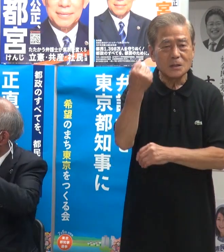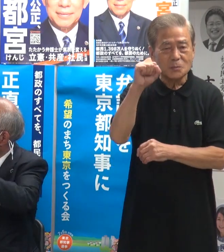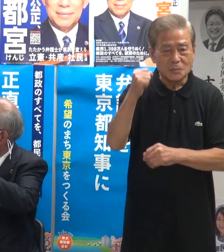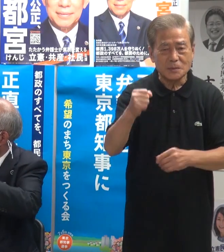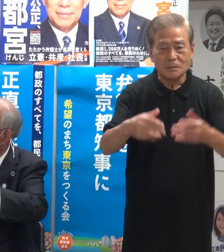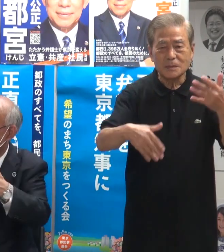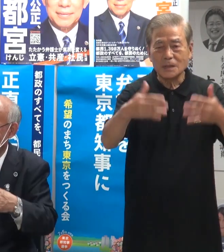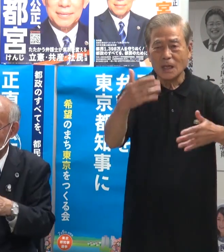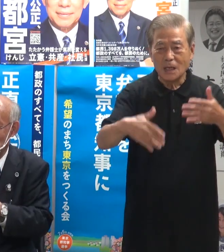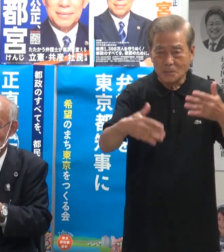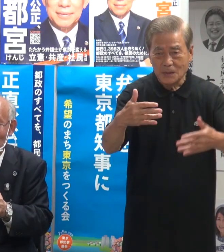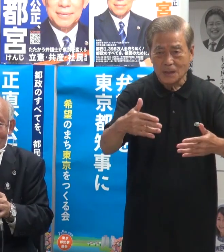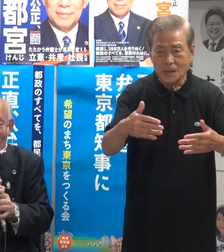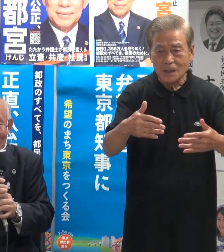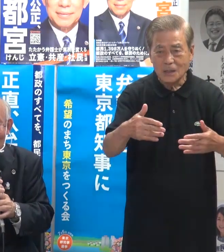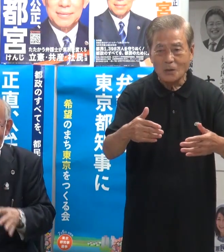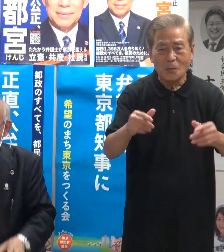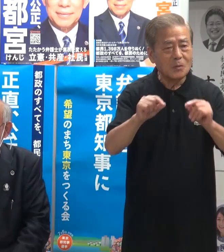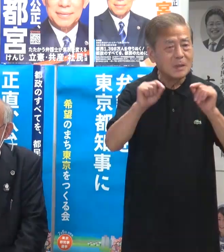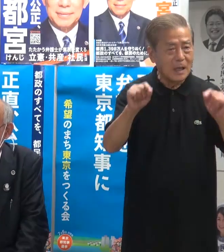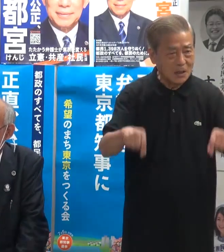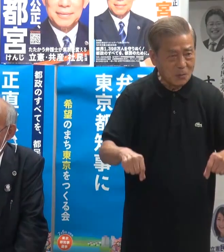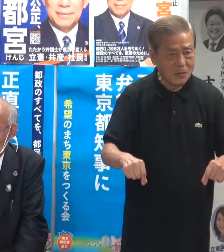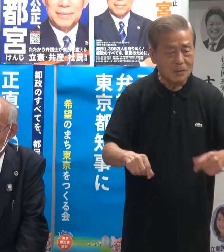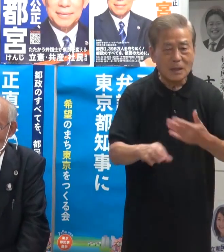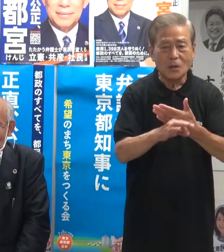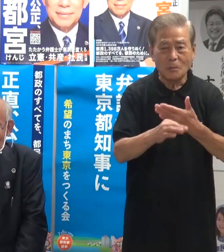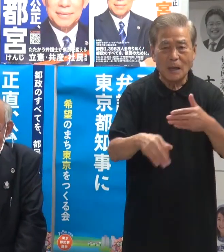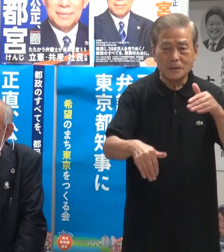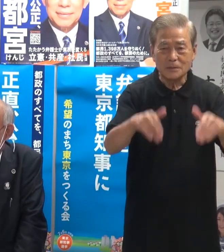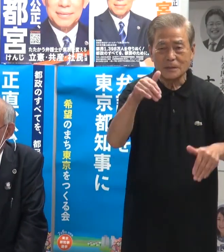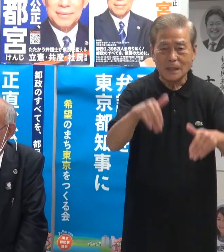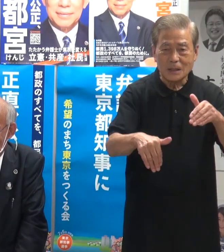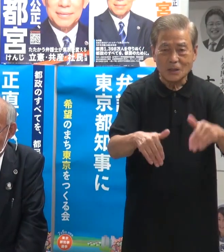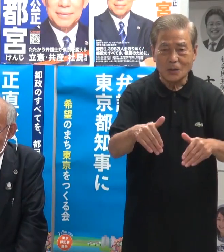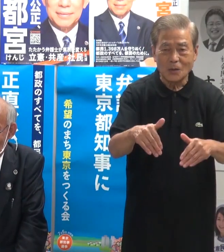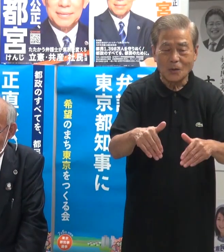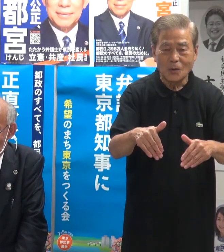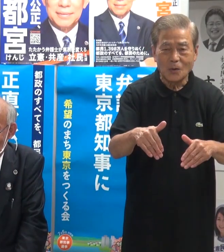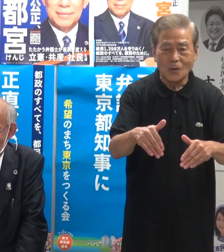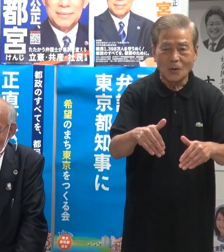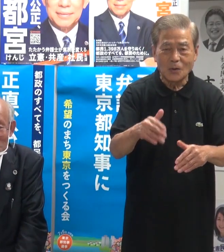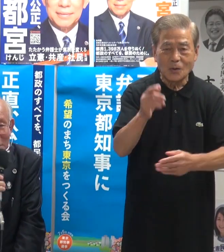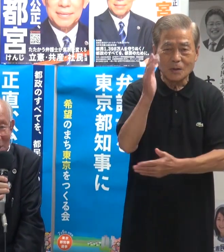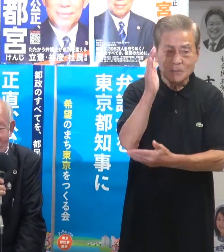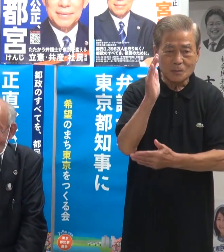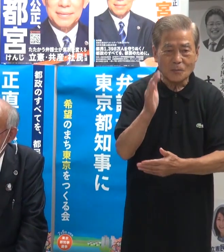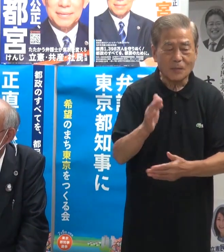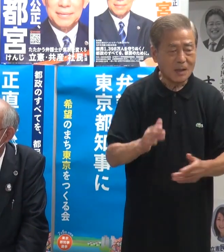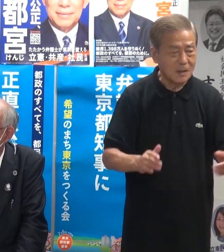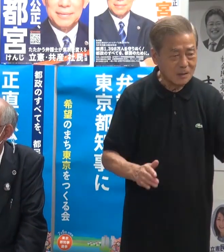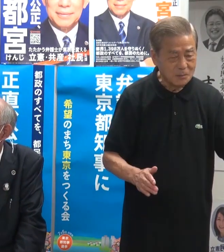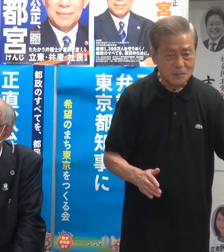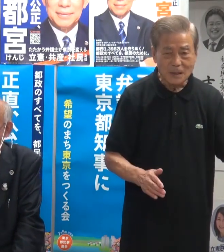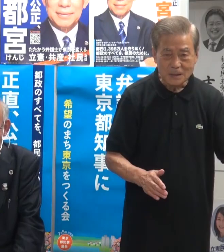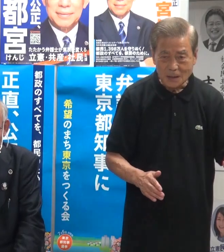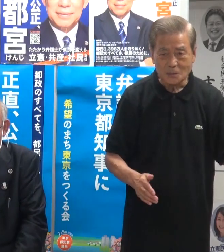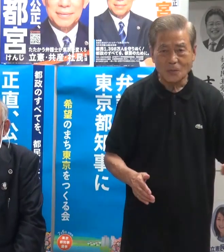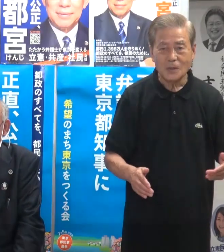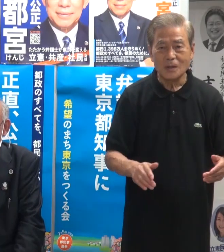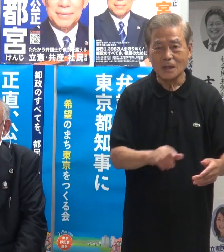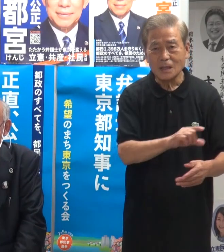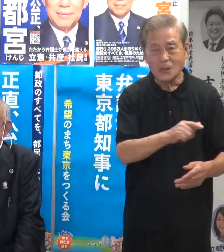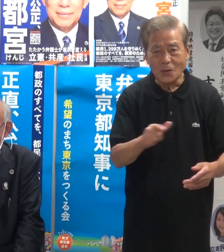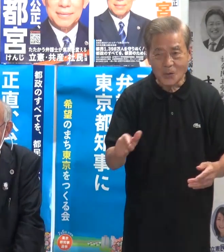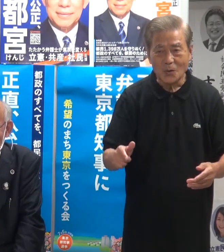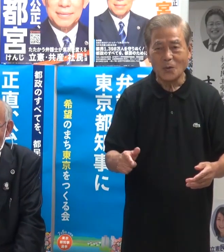分この選対担当の方だと思いますけど、17日間非常に密着取材をし